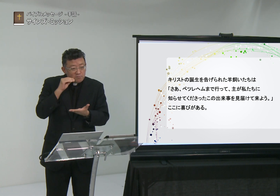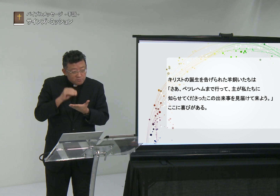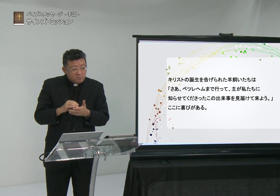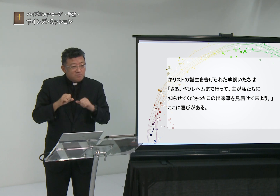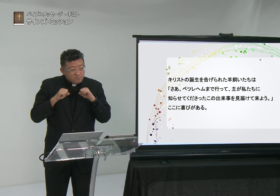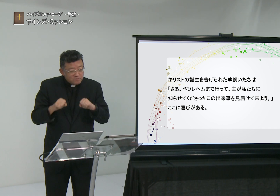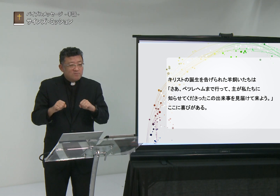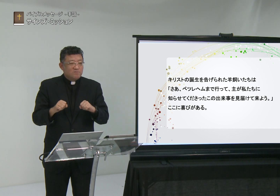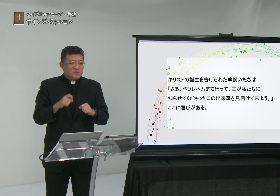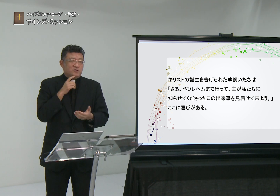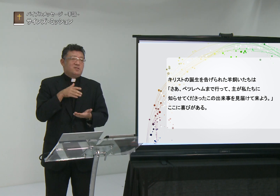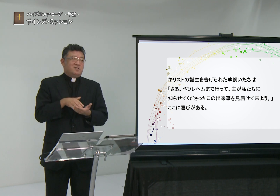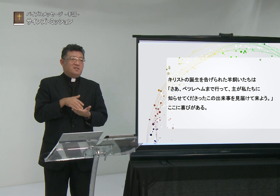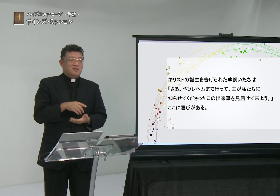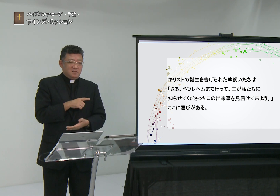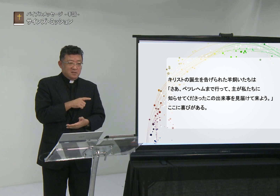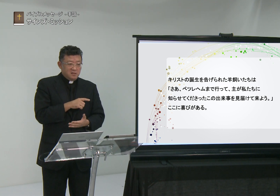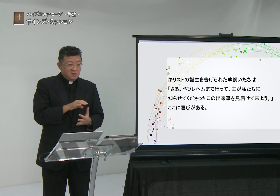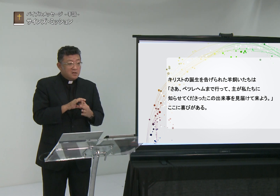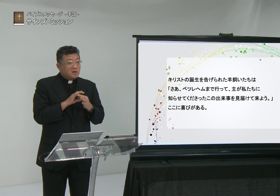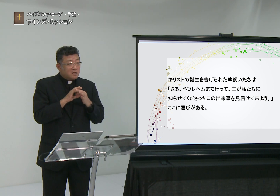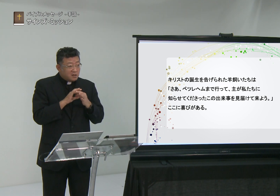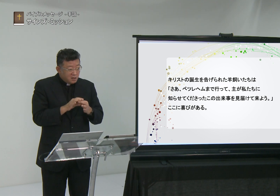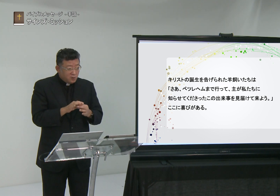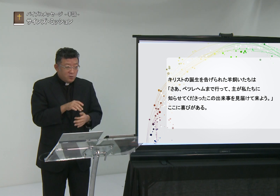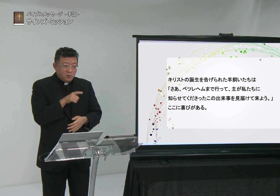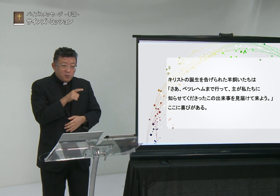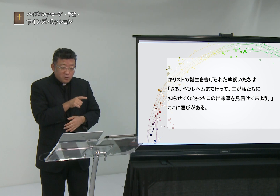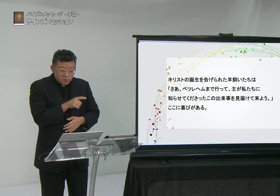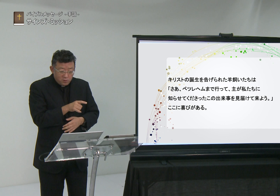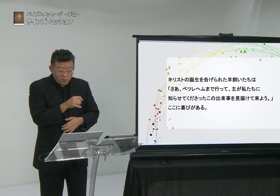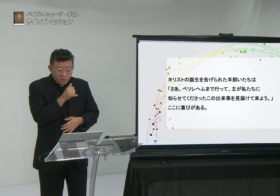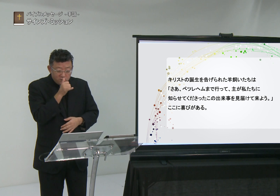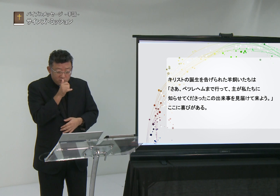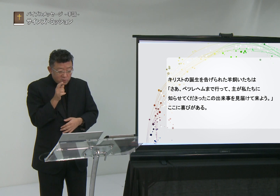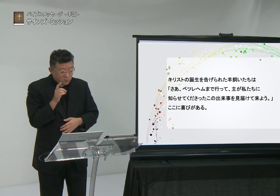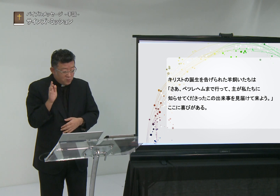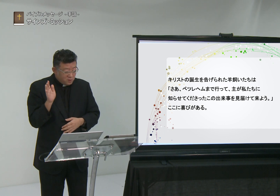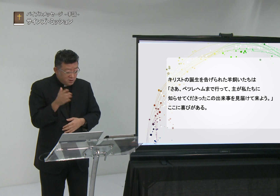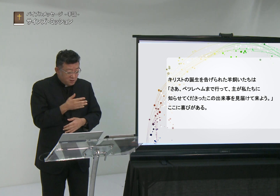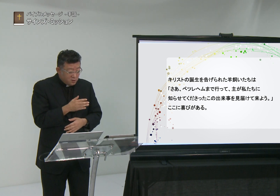を見届けてこようと話しました